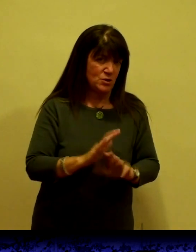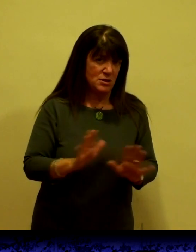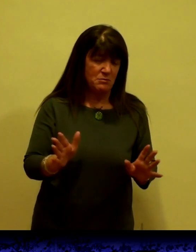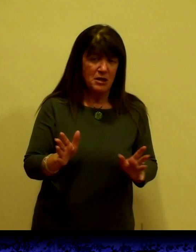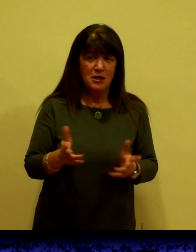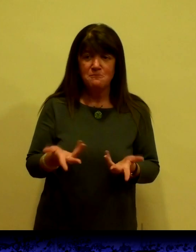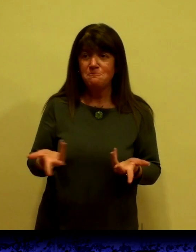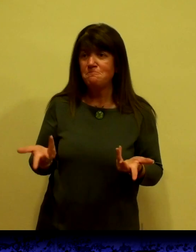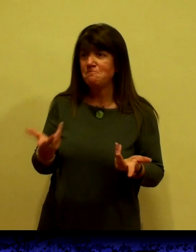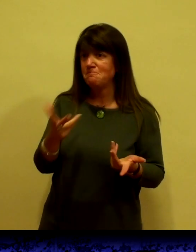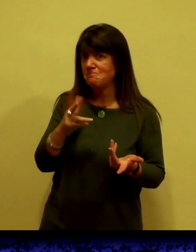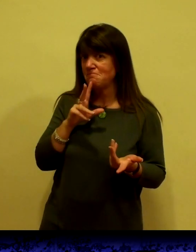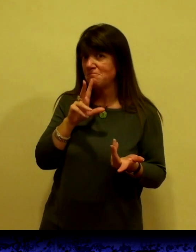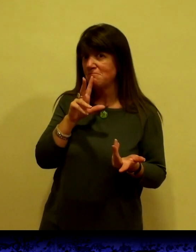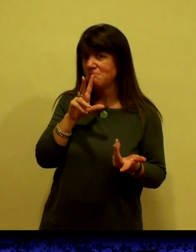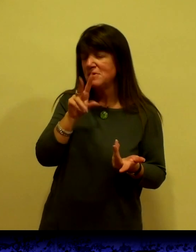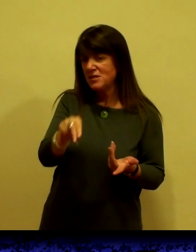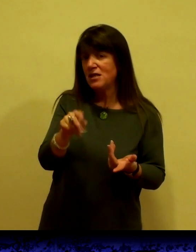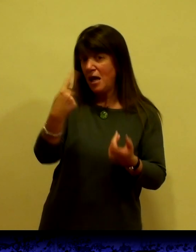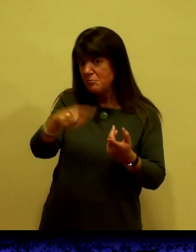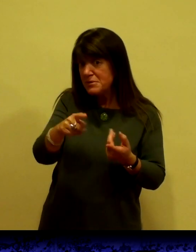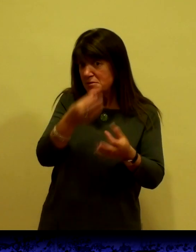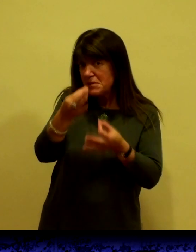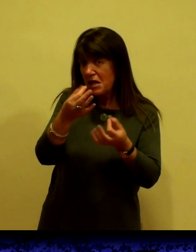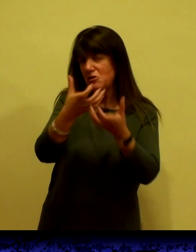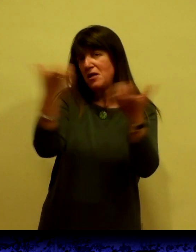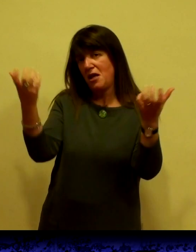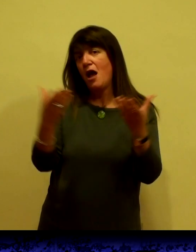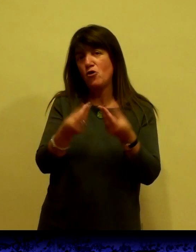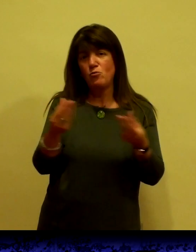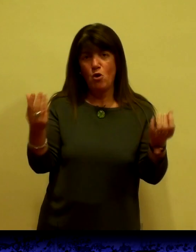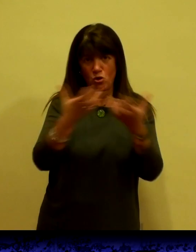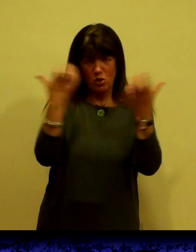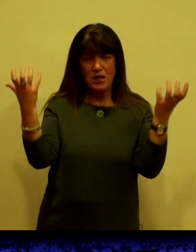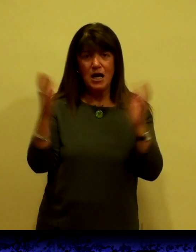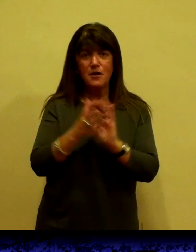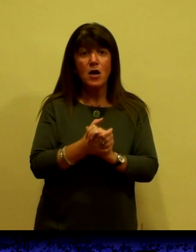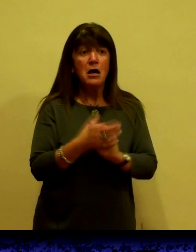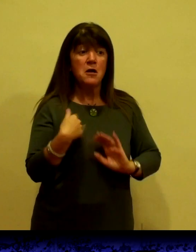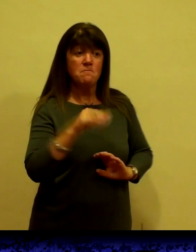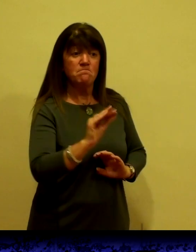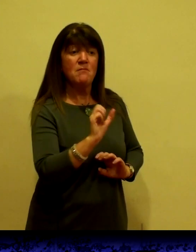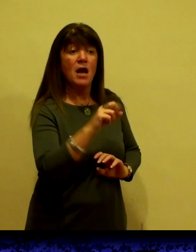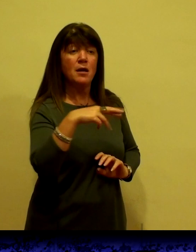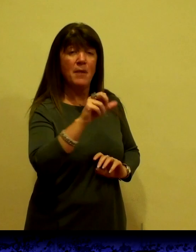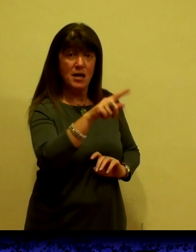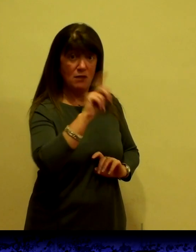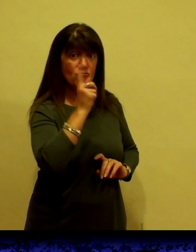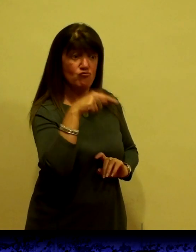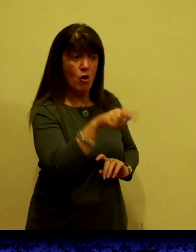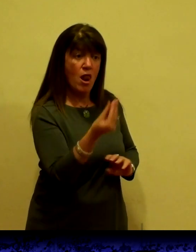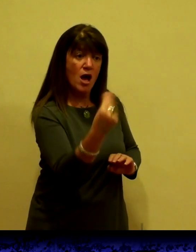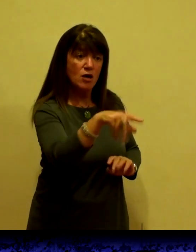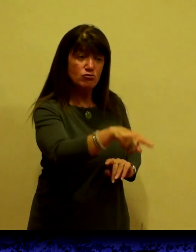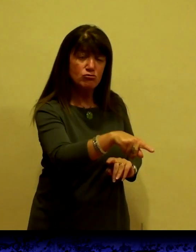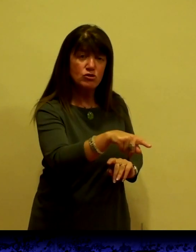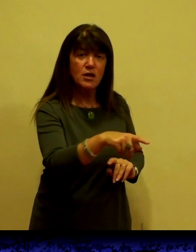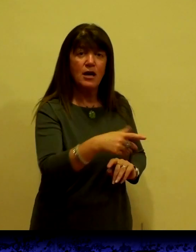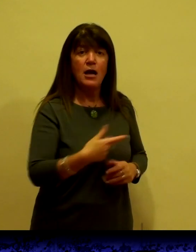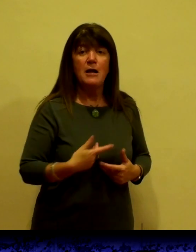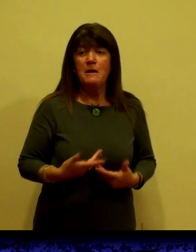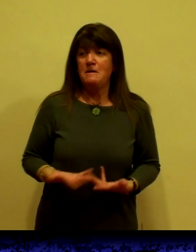di sì. Molto chiaro il concetto. Vuoi aggiungere qualcosa, Anna Maria, su questo discorso? Ma Teo